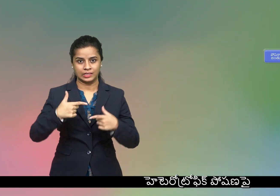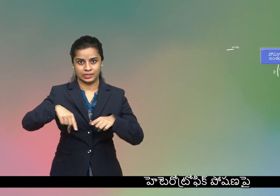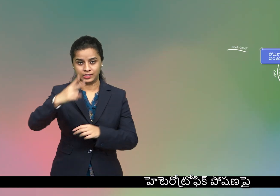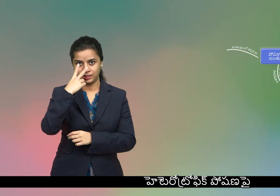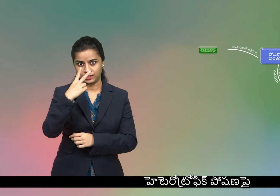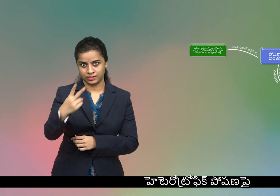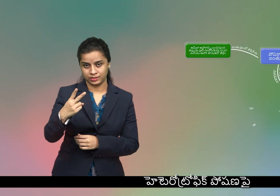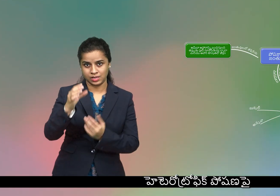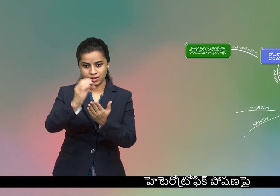హెటెరోట్రోఫిక్ పోషణపై